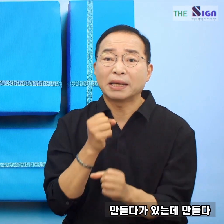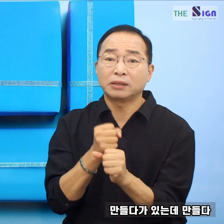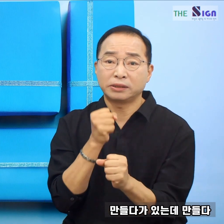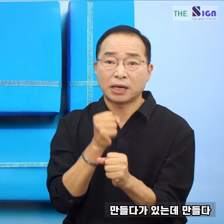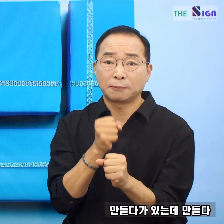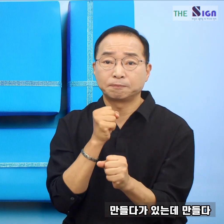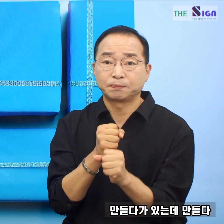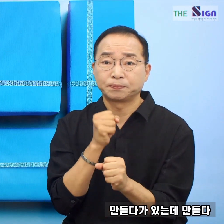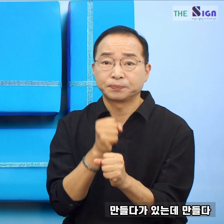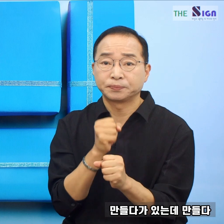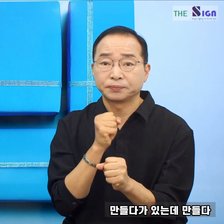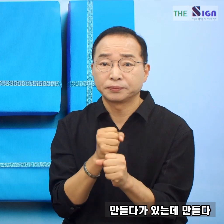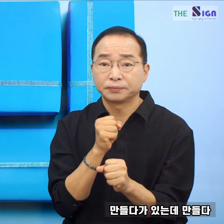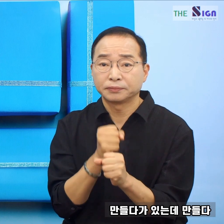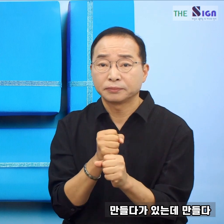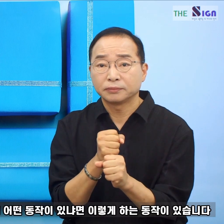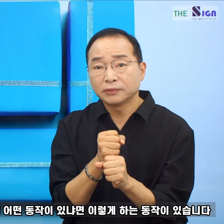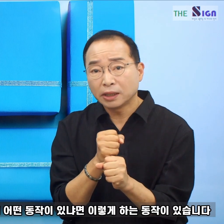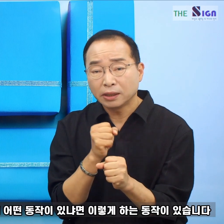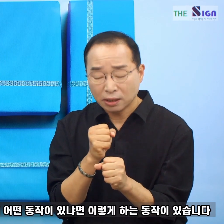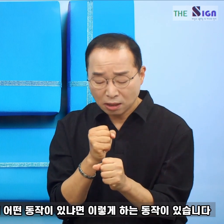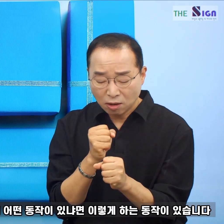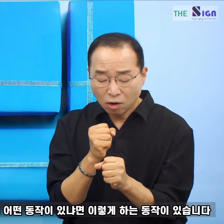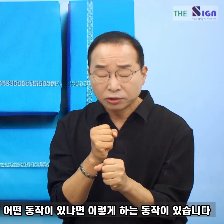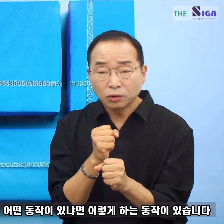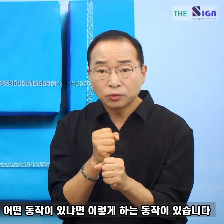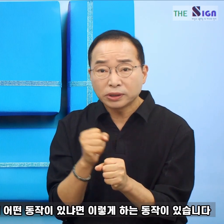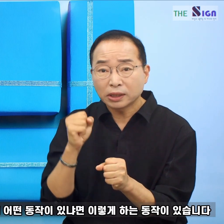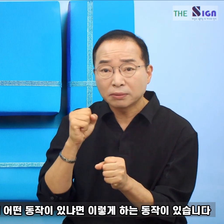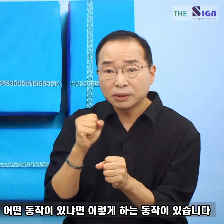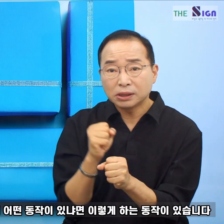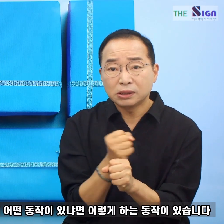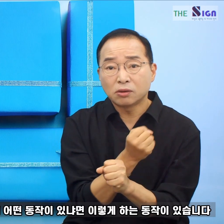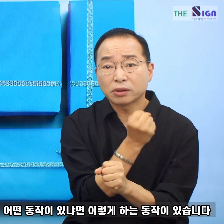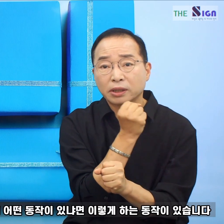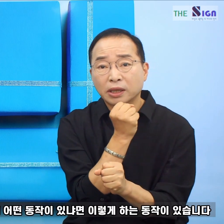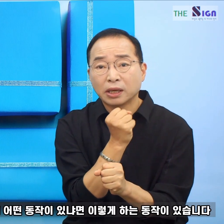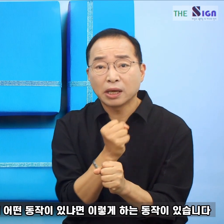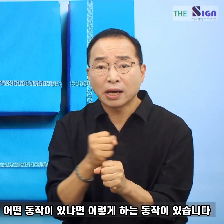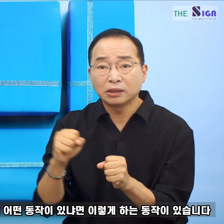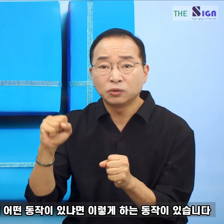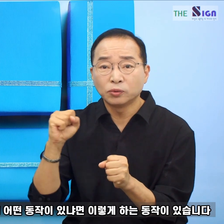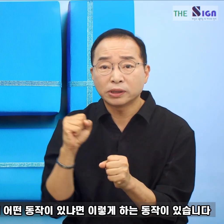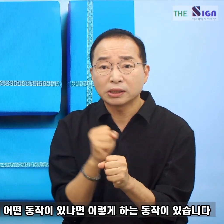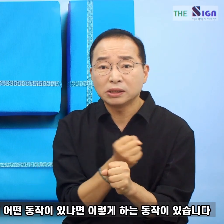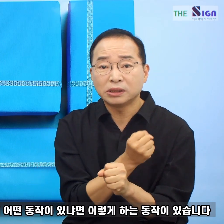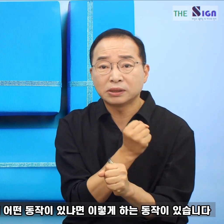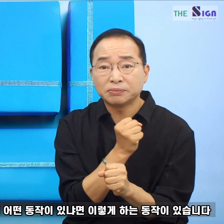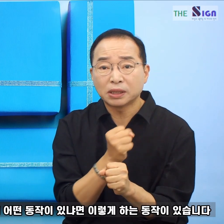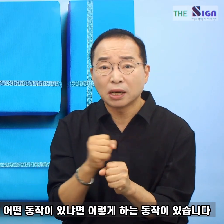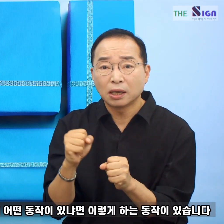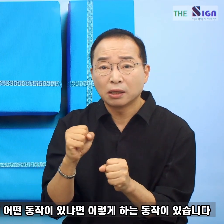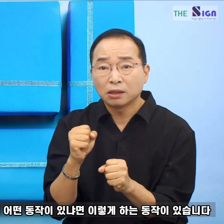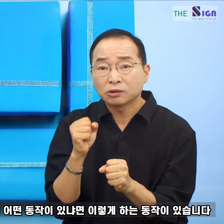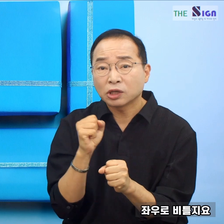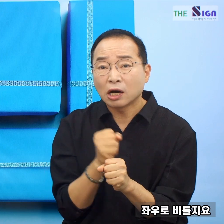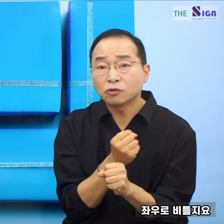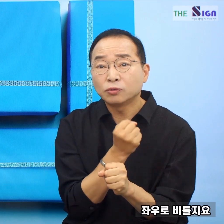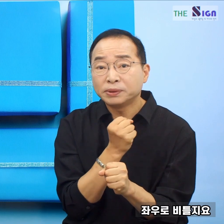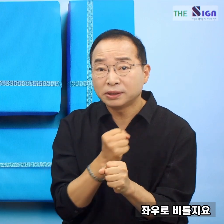만들다. 근데 어떤 동작이 있냐면 이렇게 하는 동작이 있습니다. 좌우로